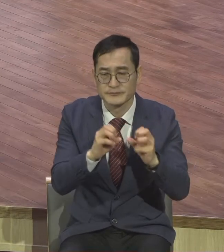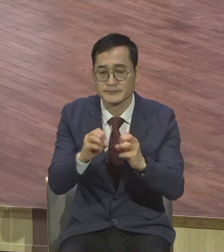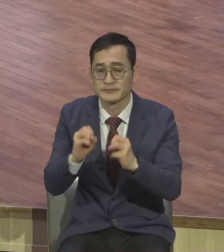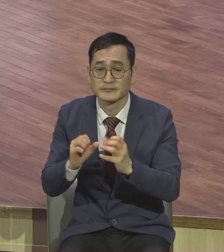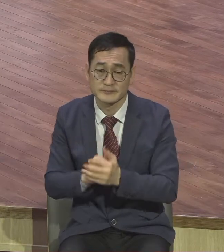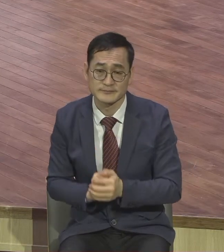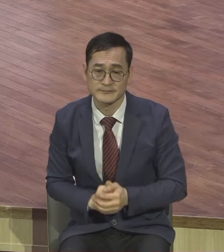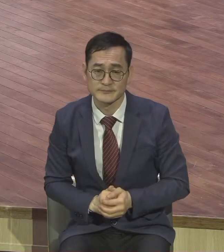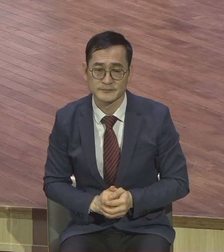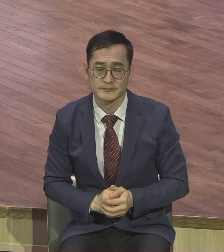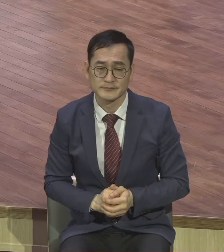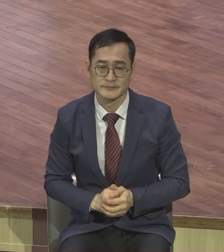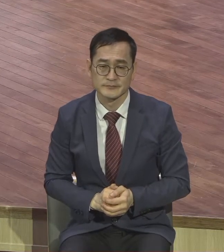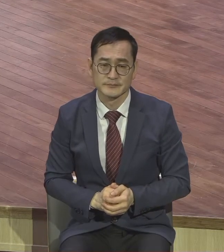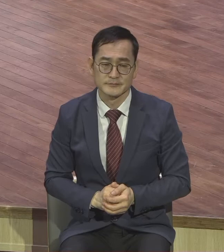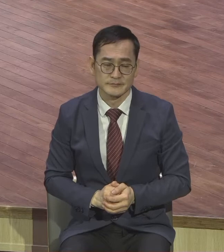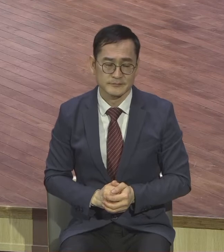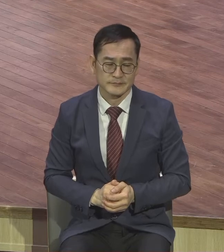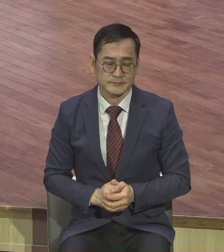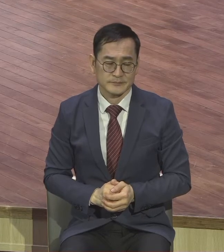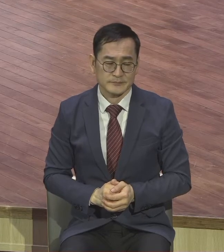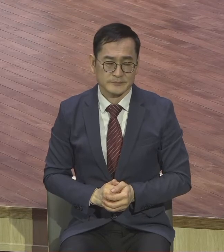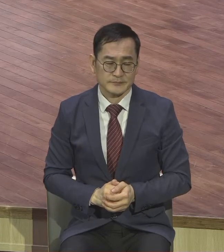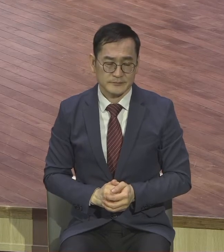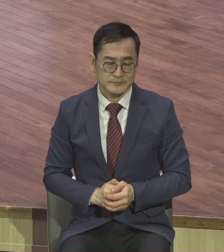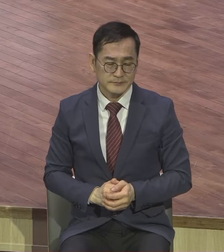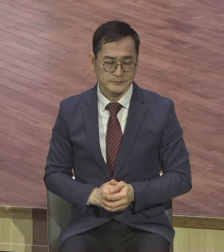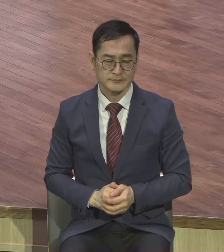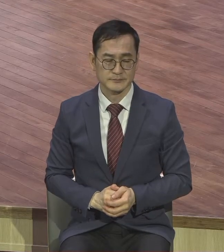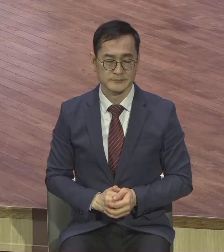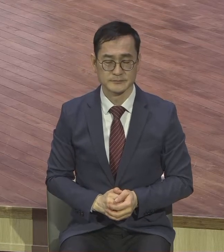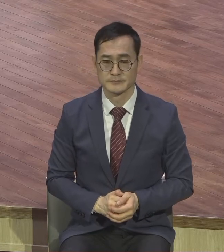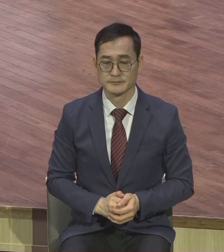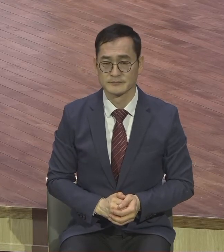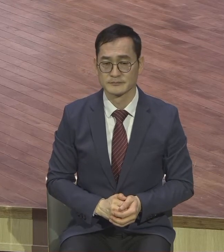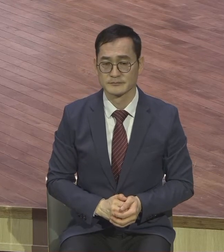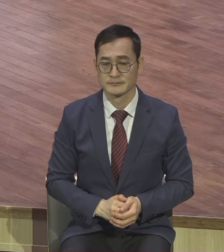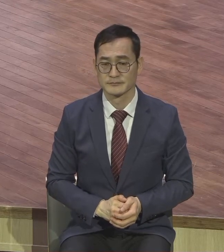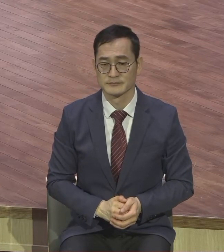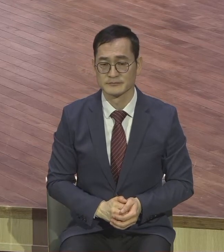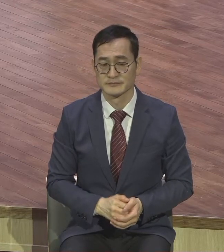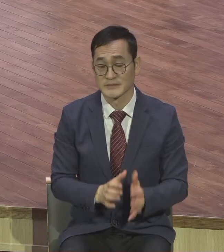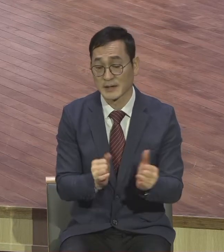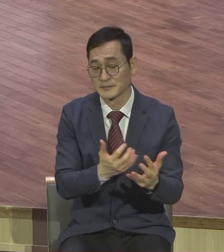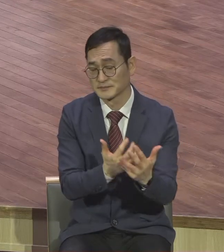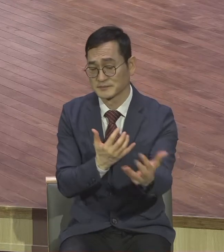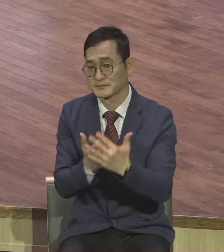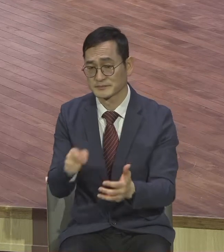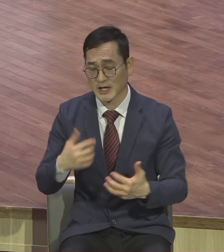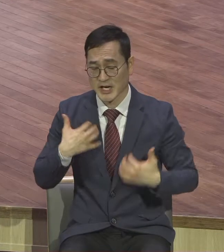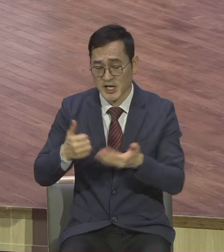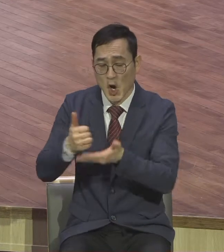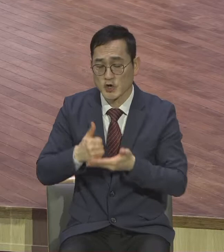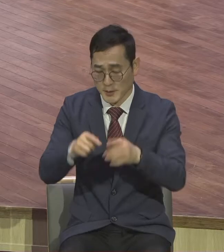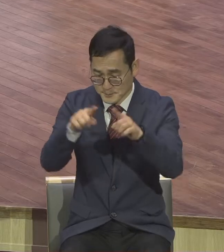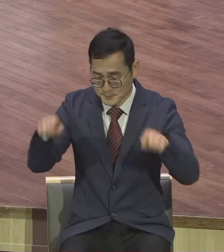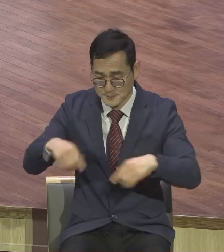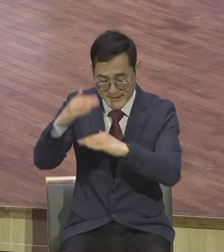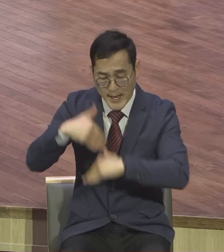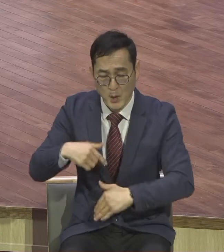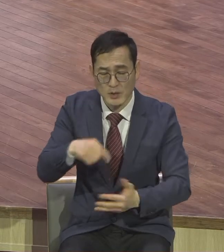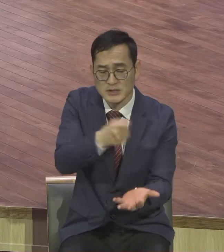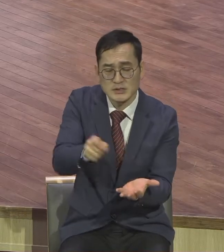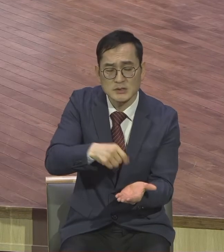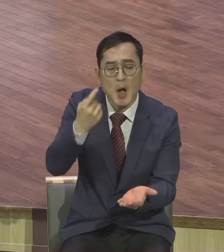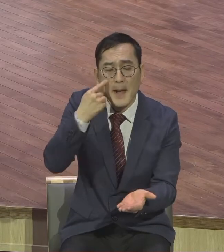저는 선교지 가서요 사육자를 딱 모아 놓으면 백지 던집니다 영접 메시지 써봐 영접 메시지라면 써봐라 딱